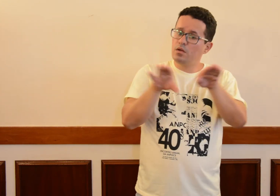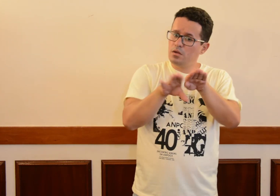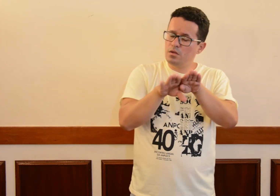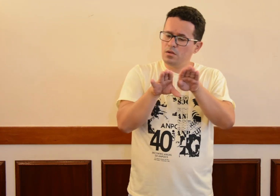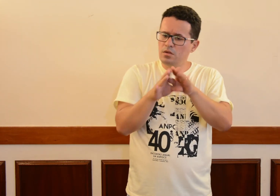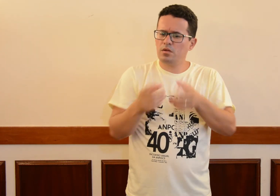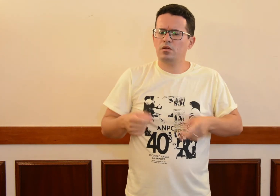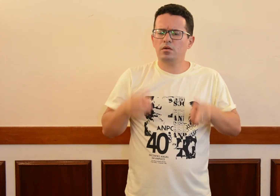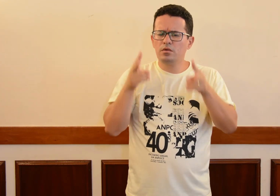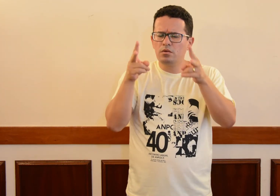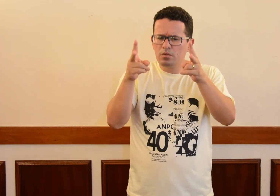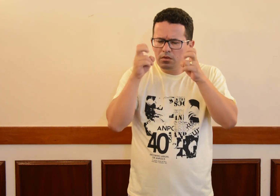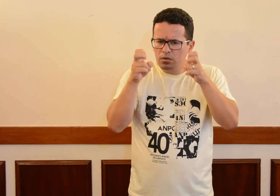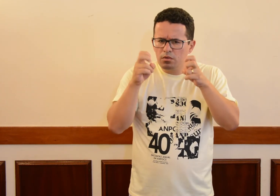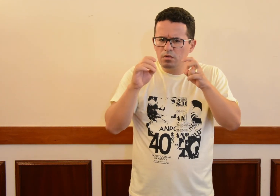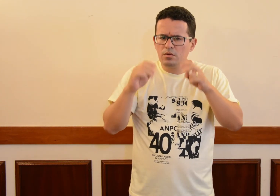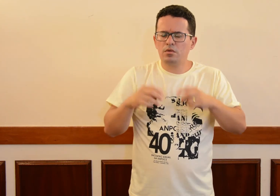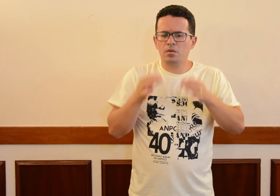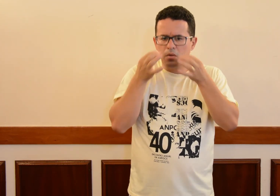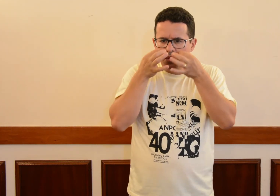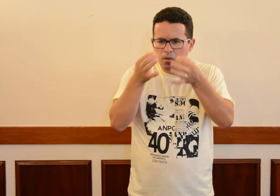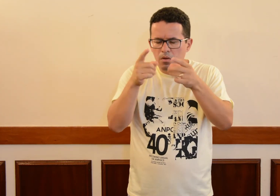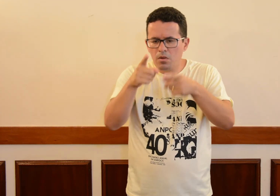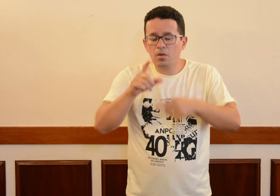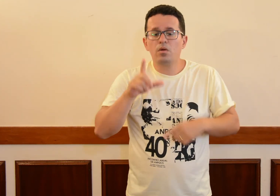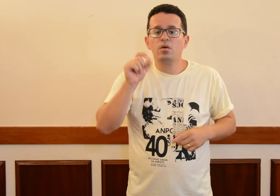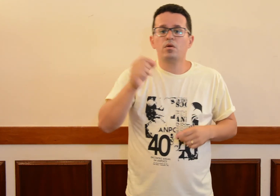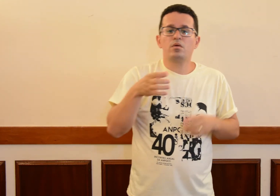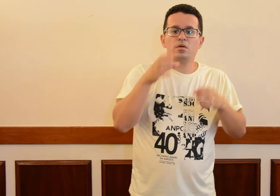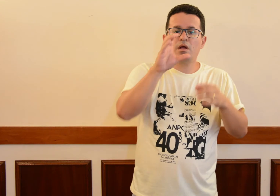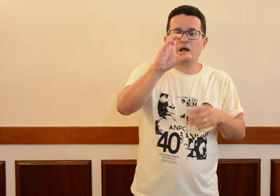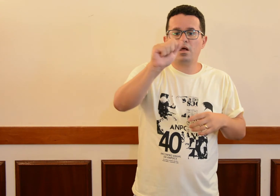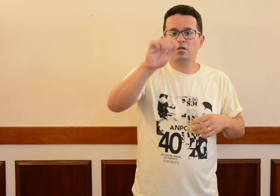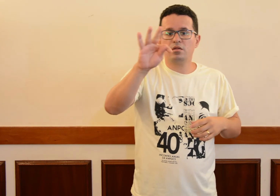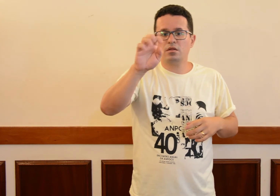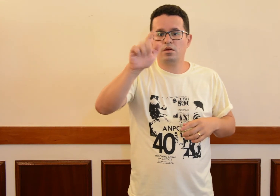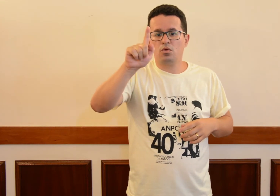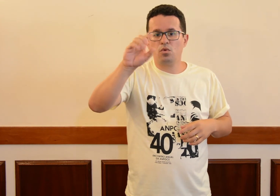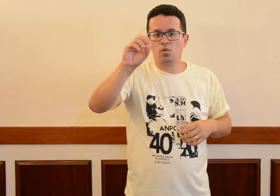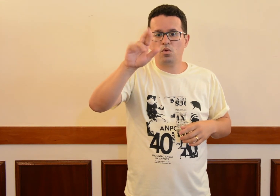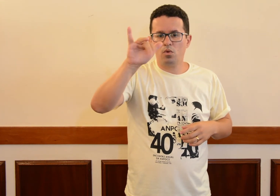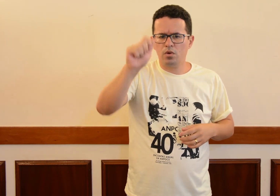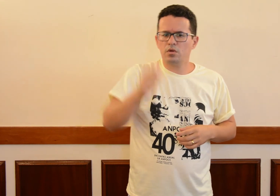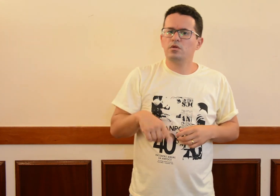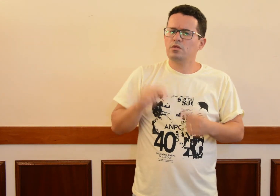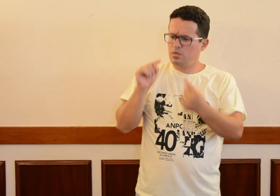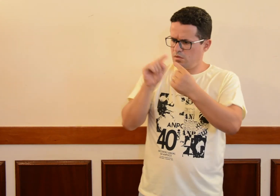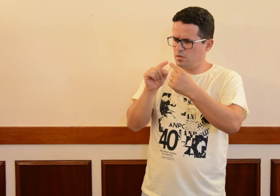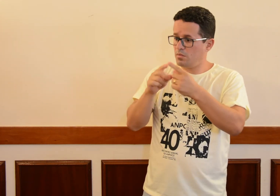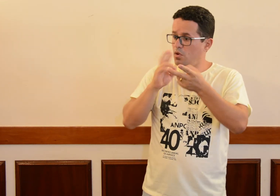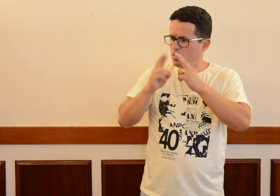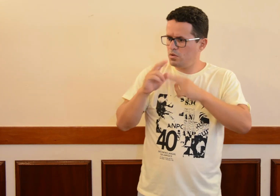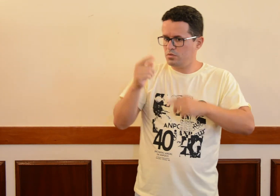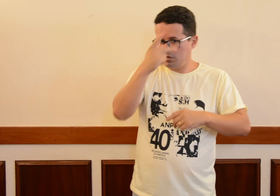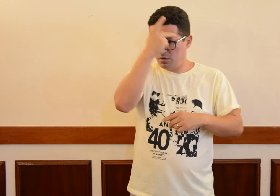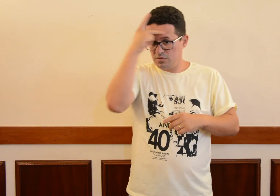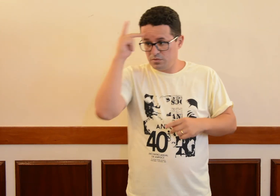das categorias. As categorias têm efeitos sobre as pessoas, mas esses efeitos nas pessoas também modificam as